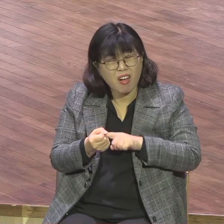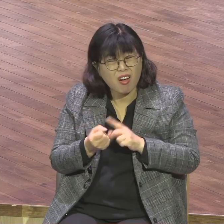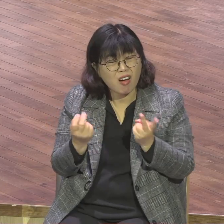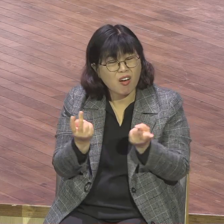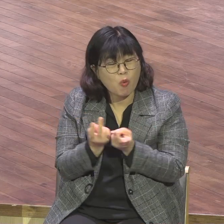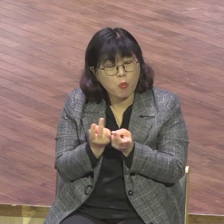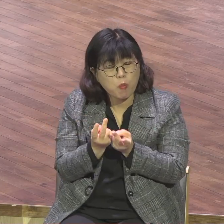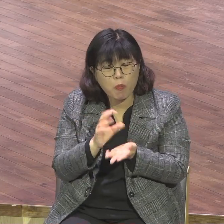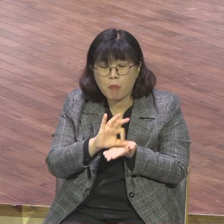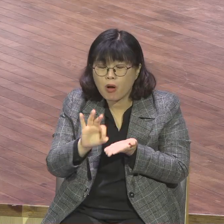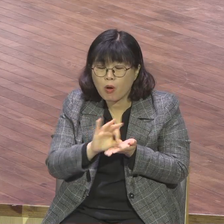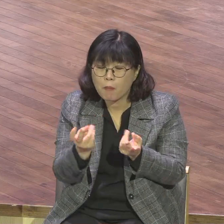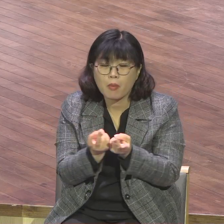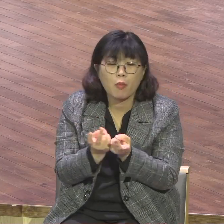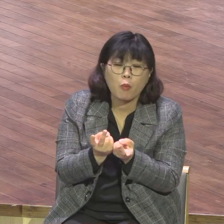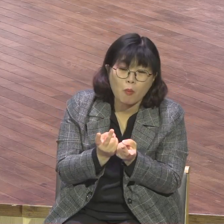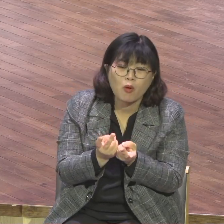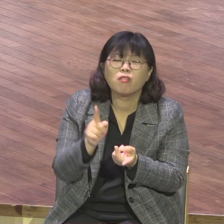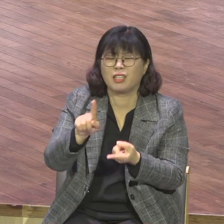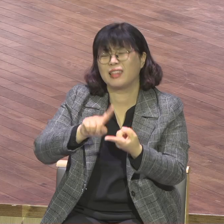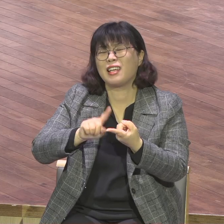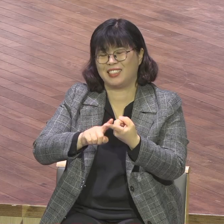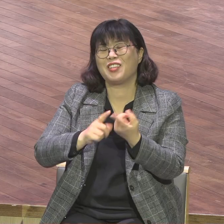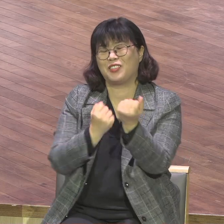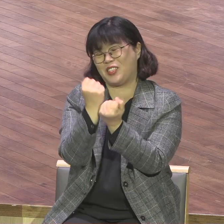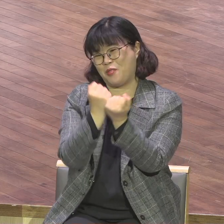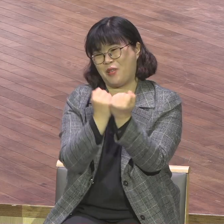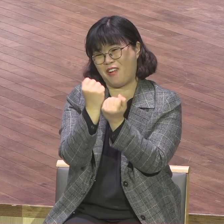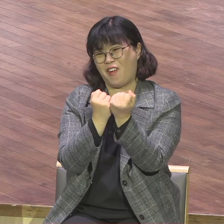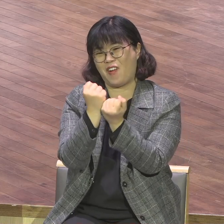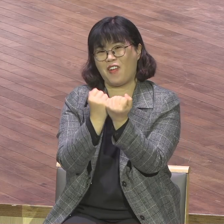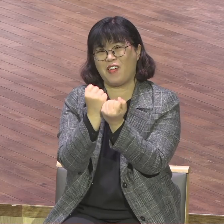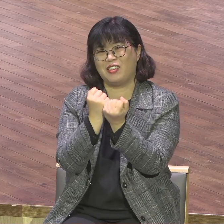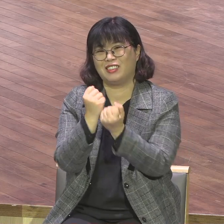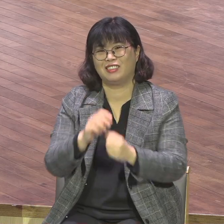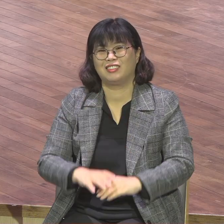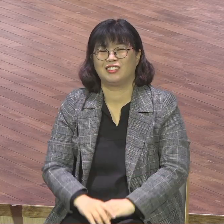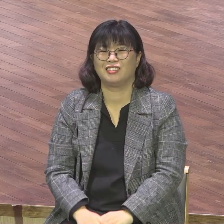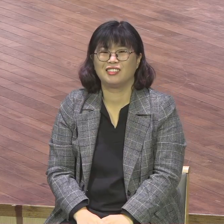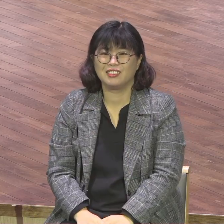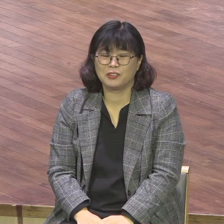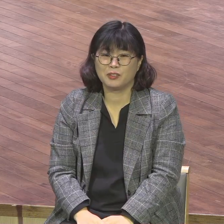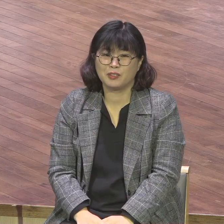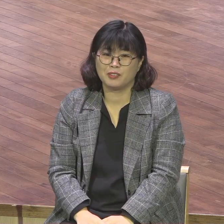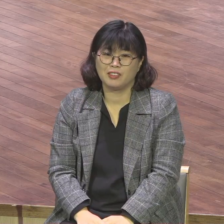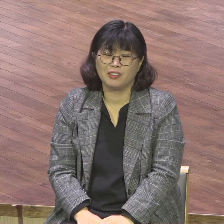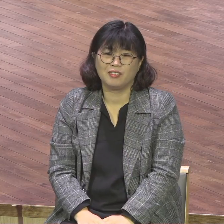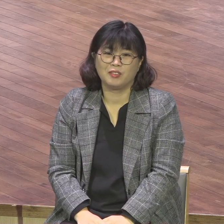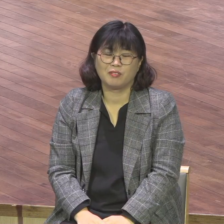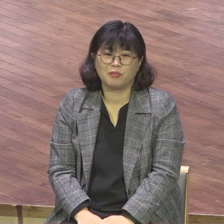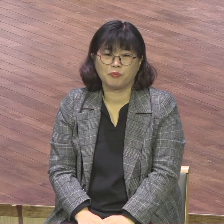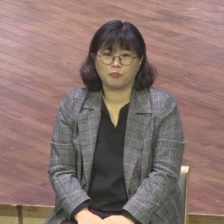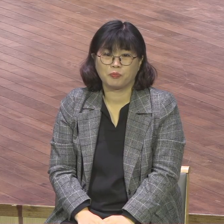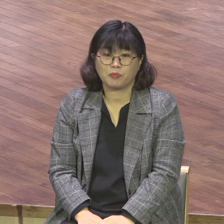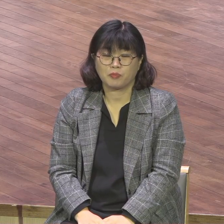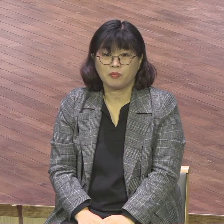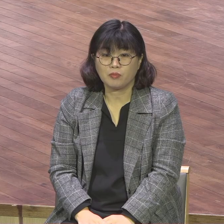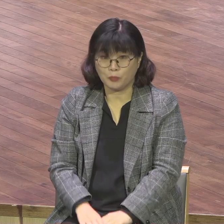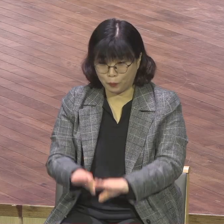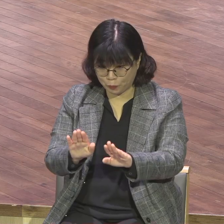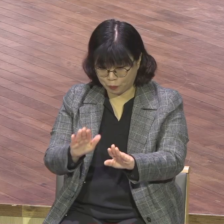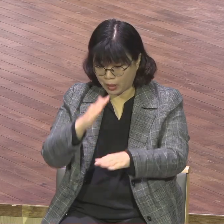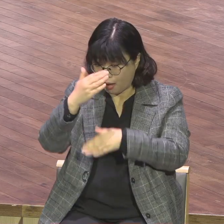영적 자세 이거를 설명하고 있어요. 우선적으로 하나님께서 친히 세운 언약 공동체인